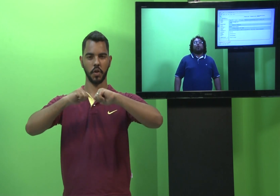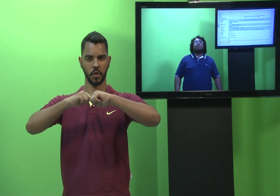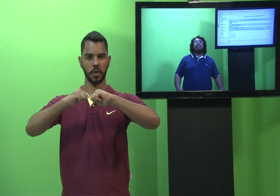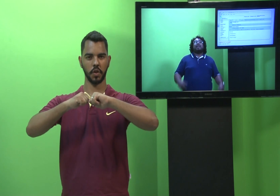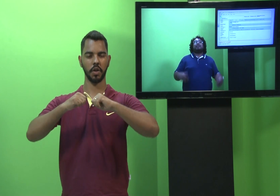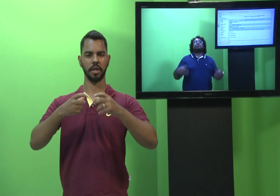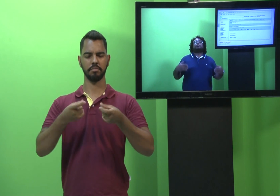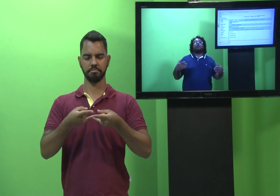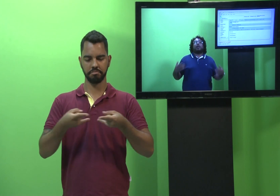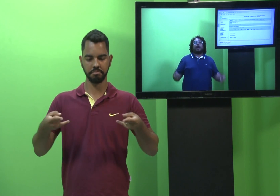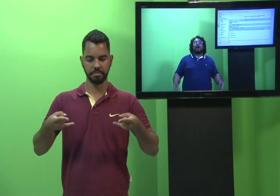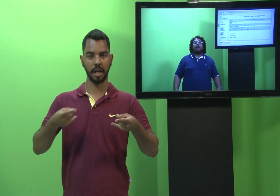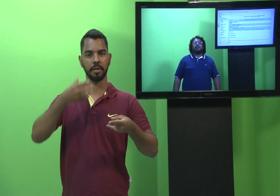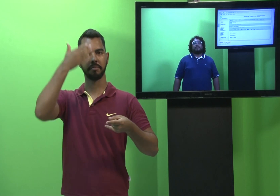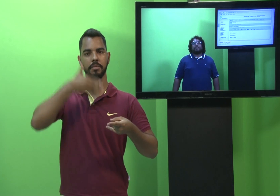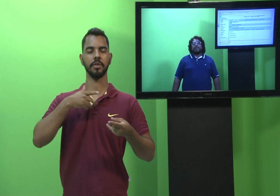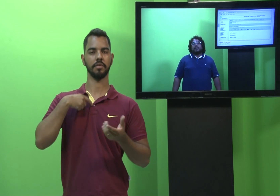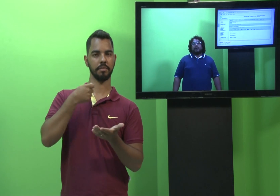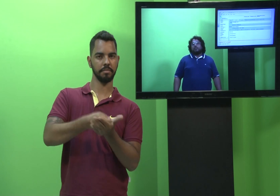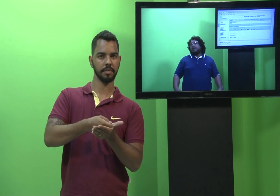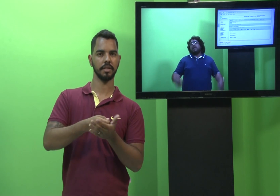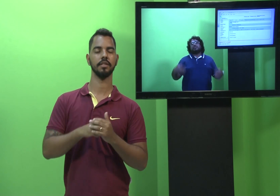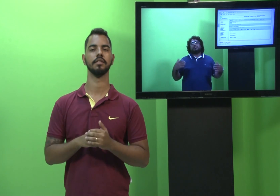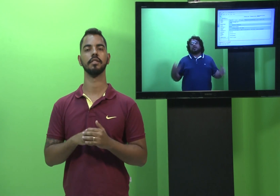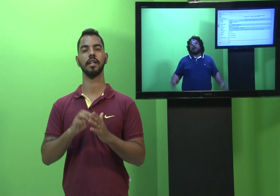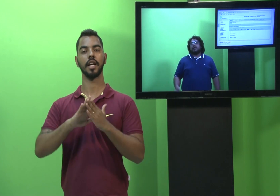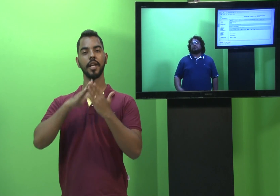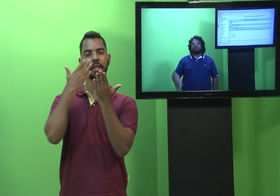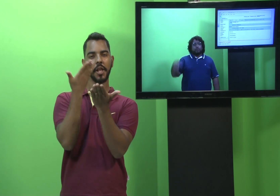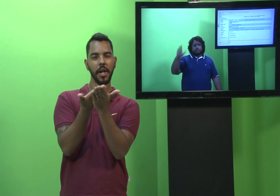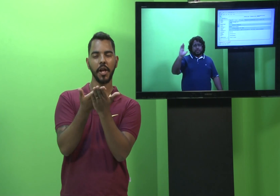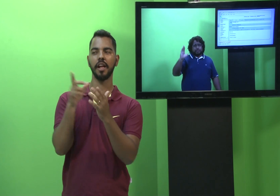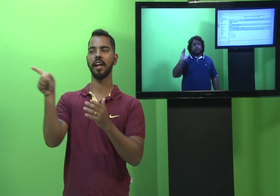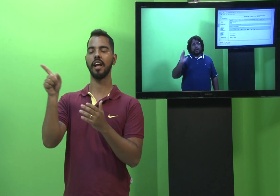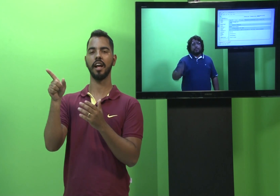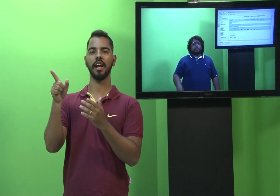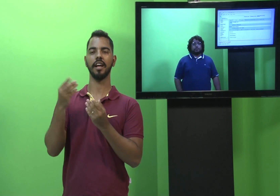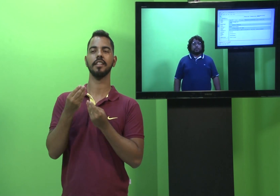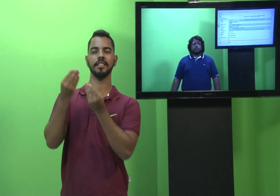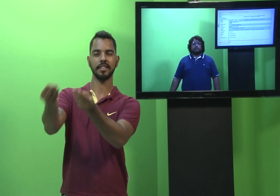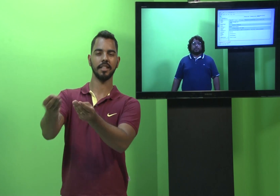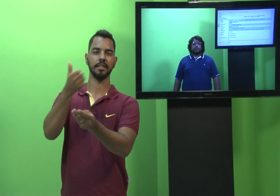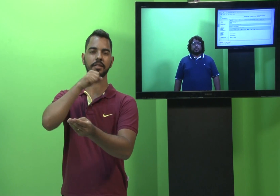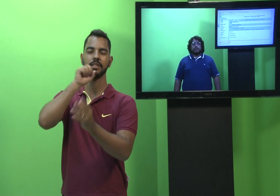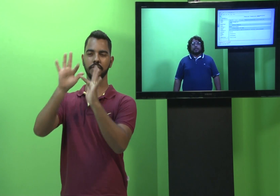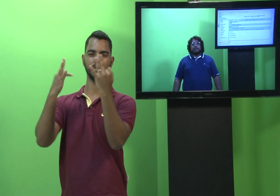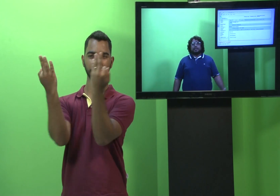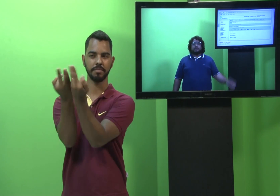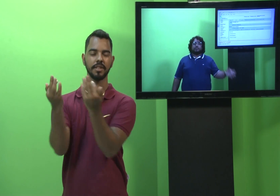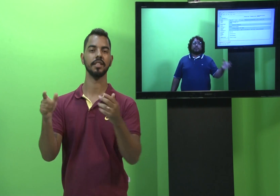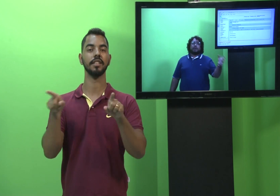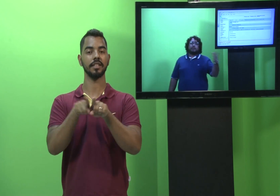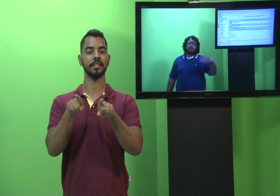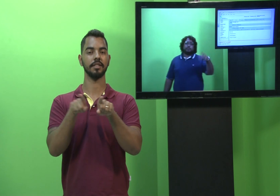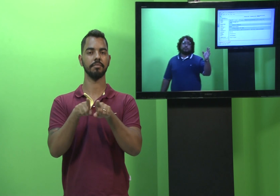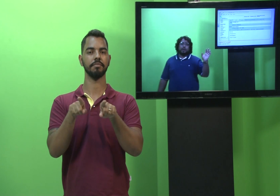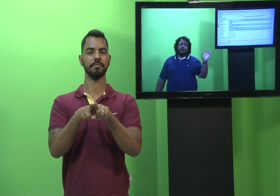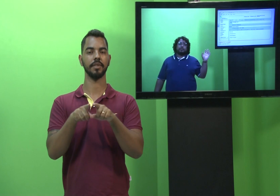O bilhete escolar, o bilhete de ingresso, todos esses que eu acabei de mostrar para vocês. Nesse exemplo de